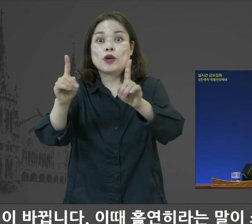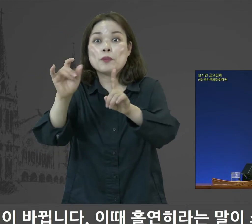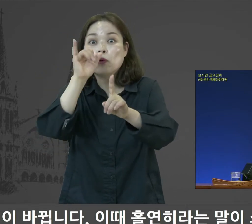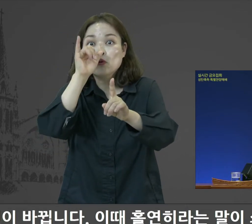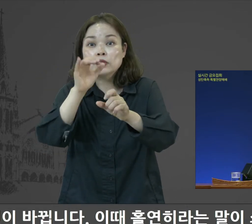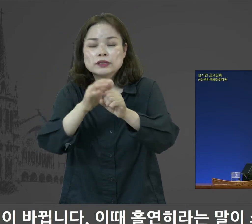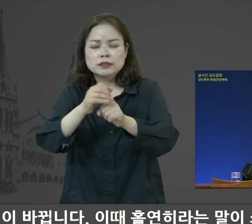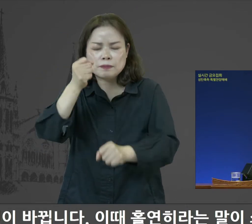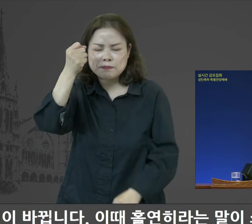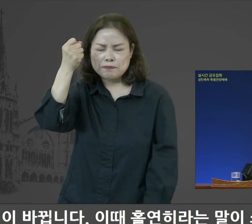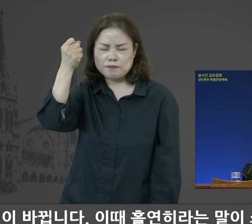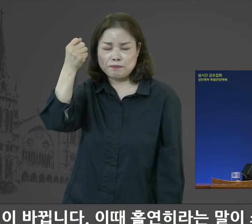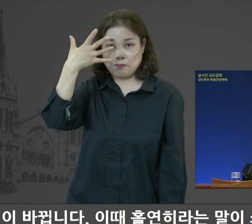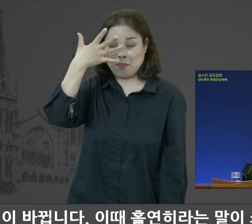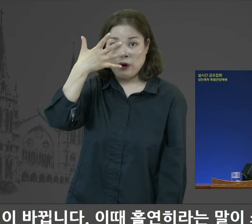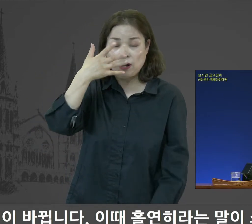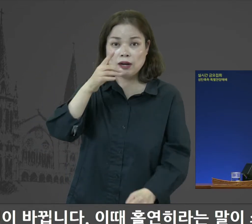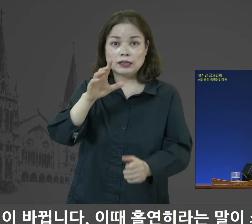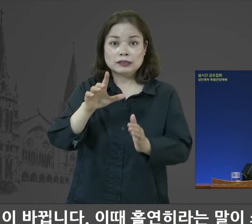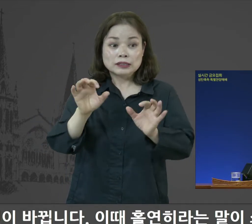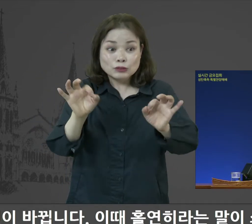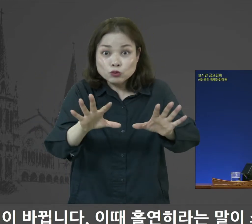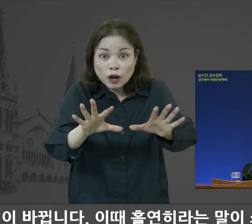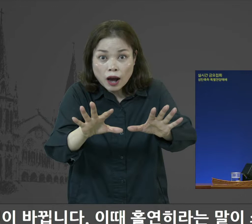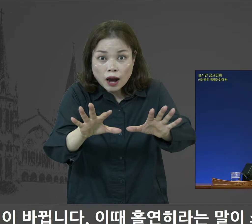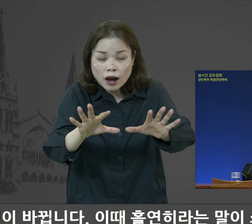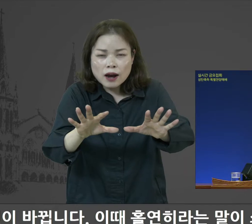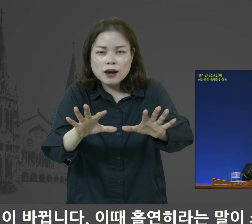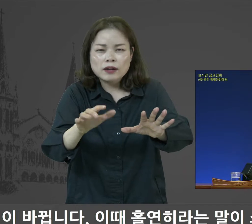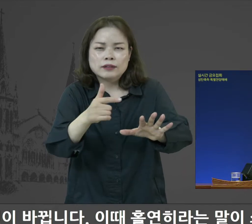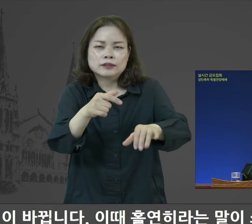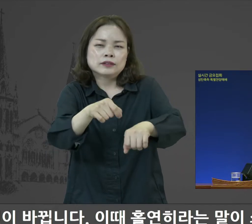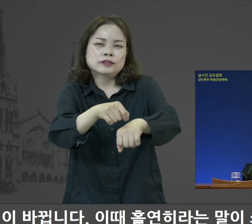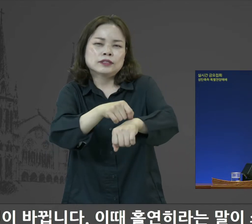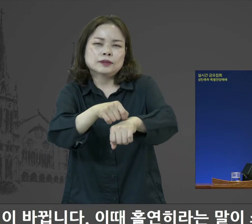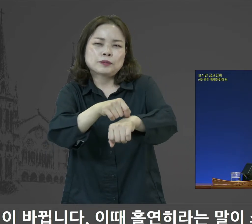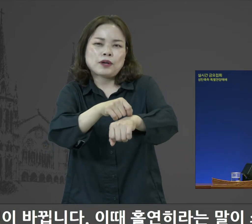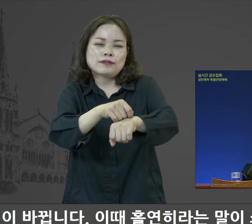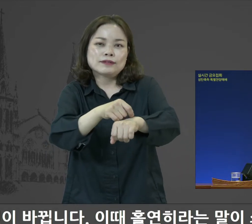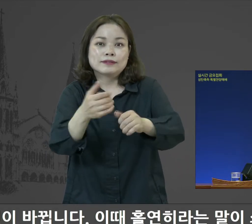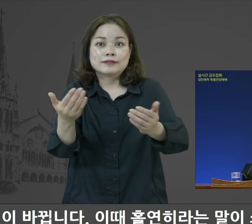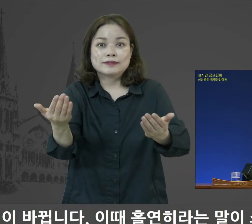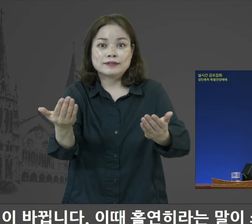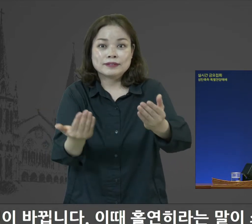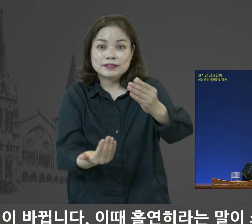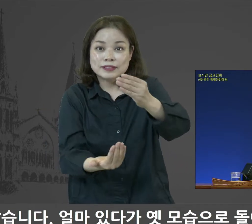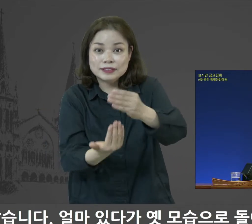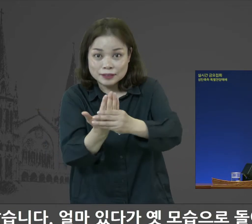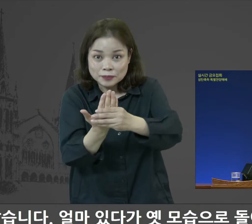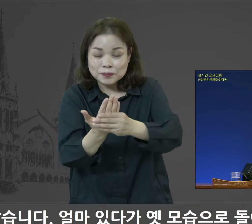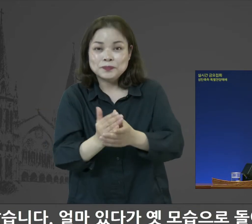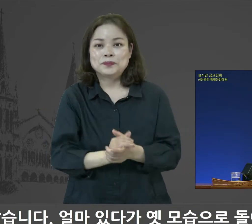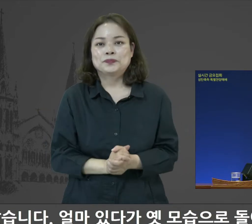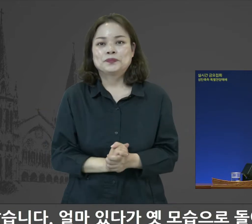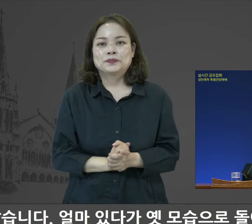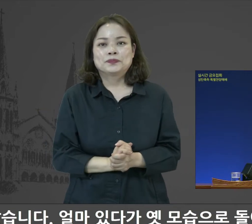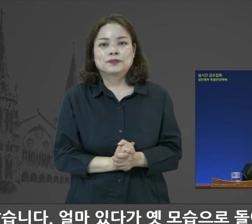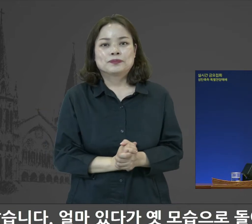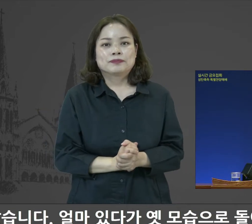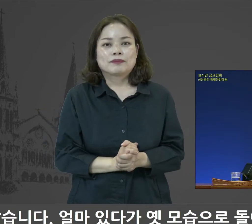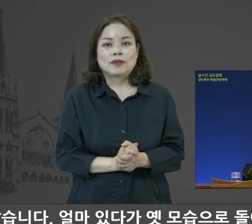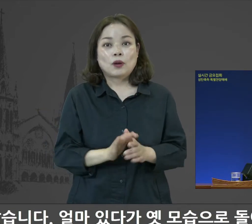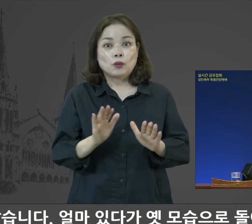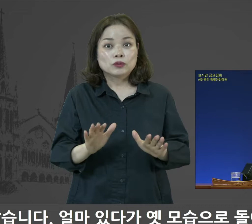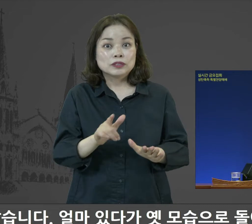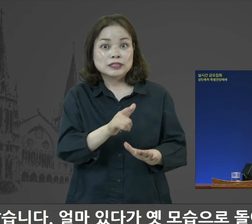요 호련이가 일어나는 요 순간만큼은 매우 특별한 사건이 벌어지고 있는 겁니다. 자,